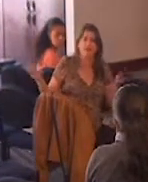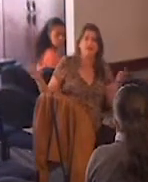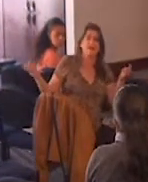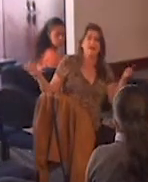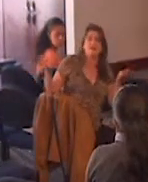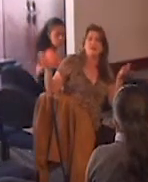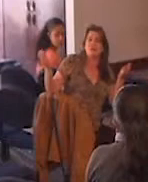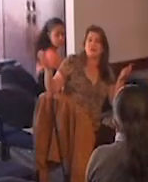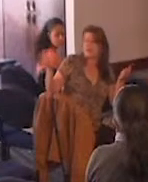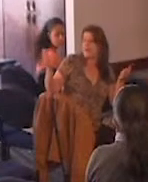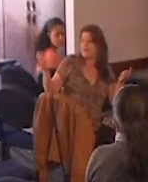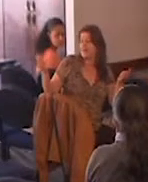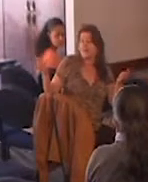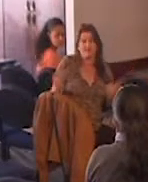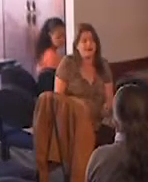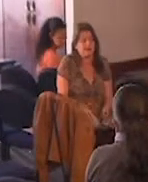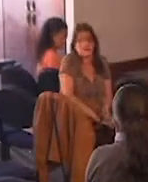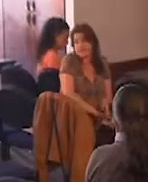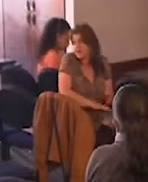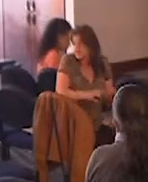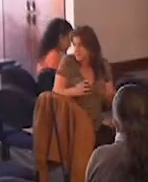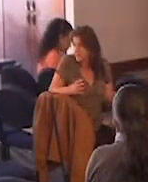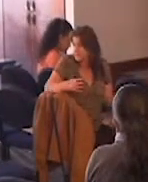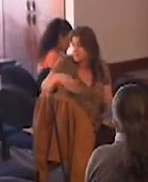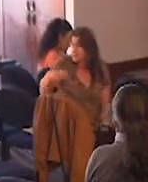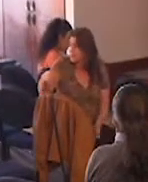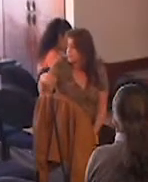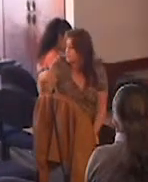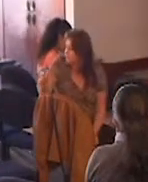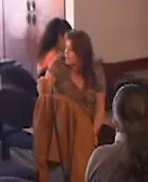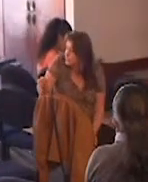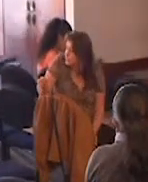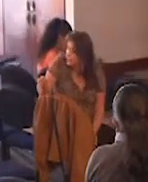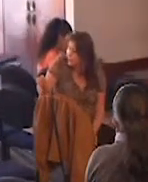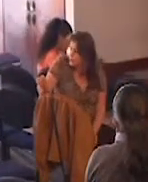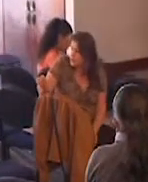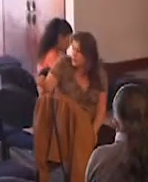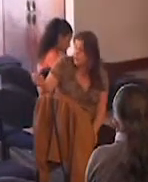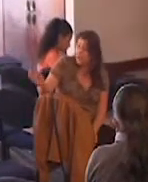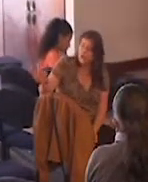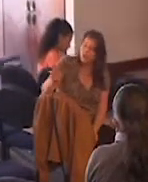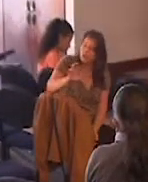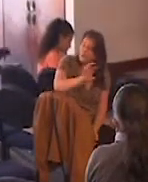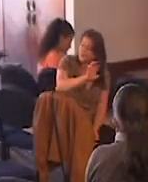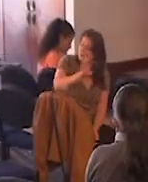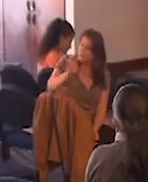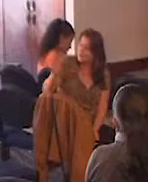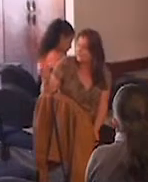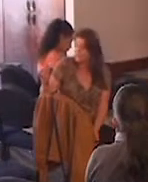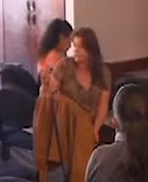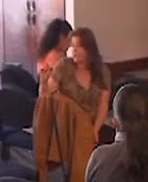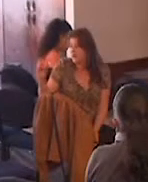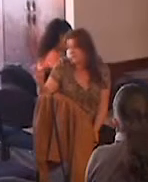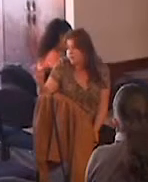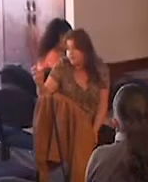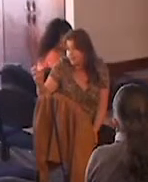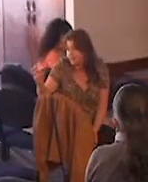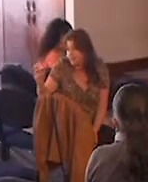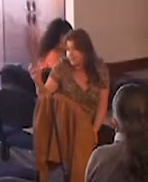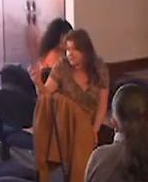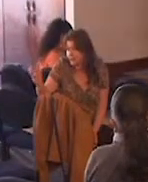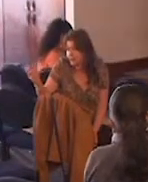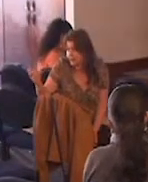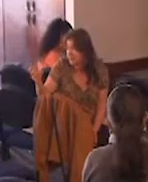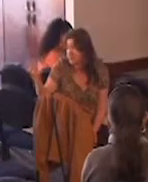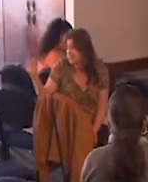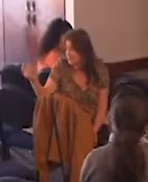tía. Ay, Valencia, Rafael, ya sabes, él se siente feliz. Entonces trabajamos en la autoestima. Y todos esos